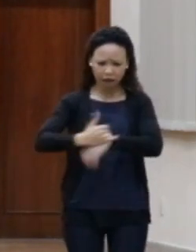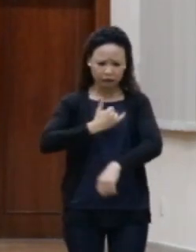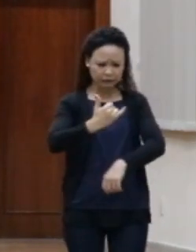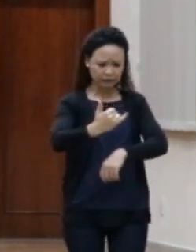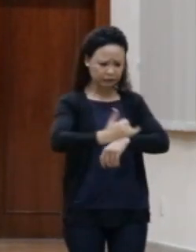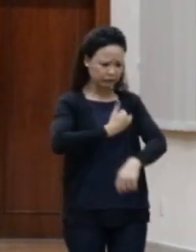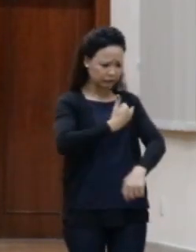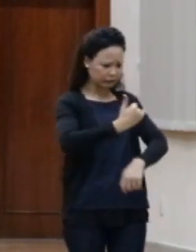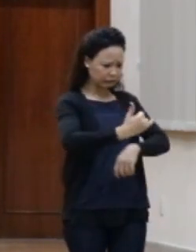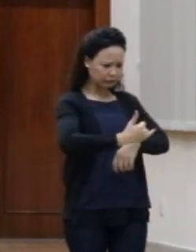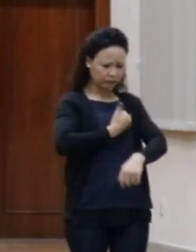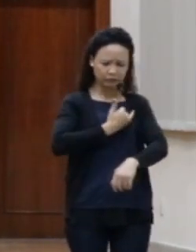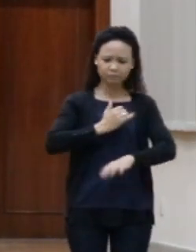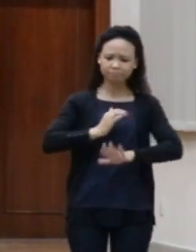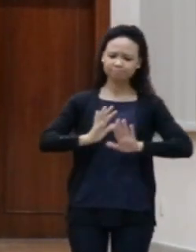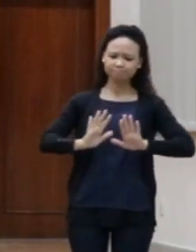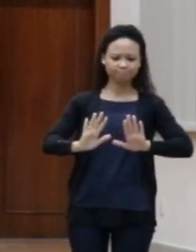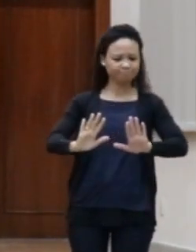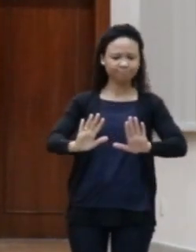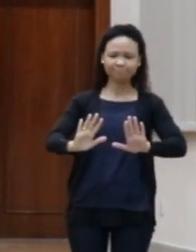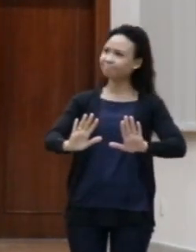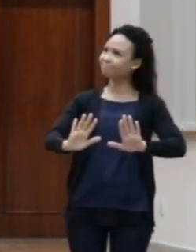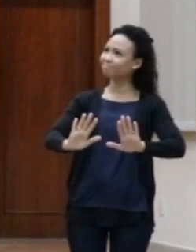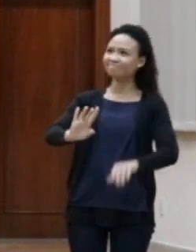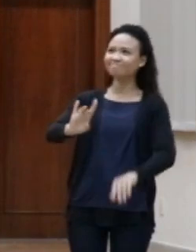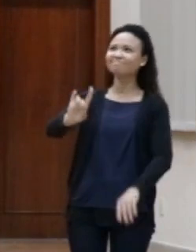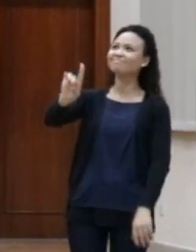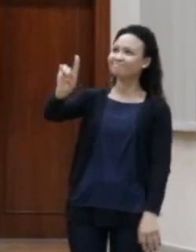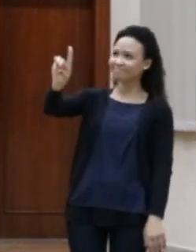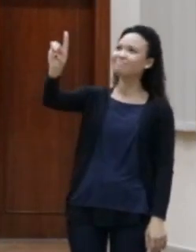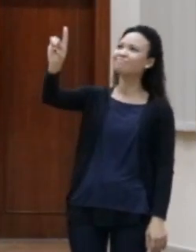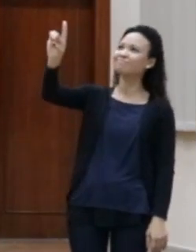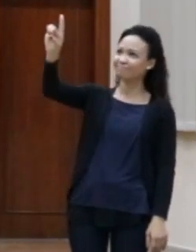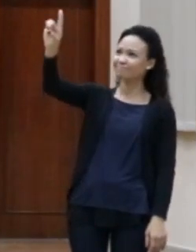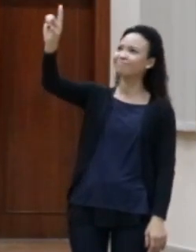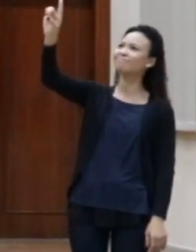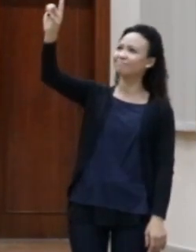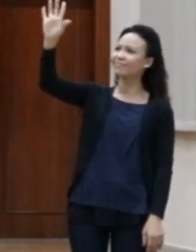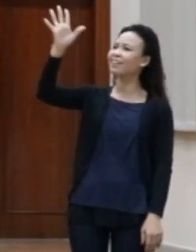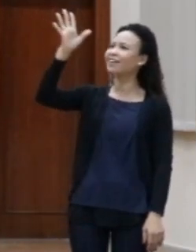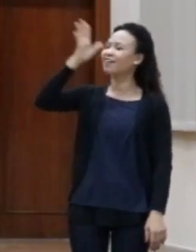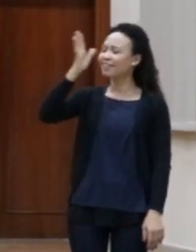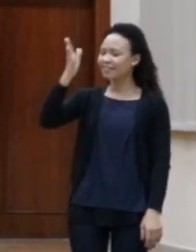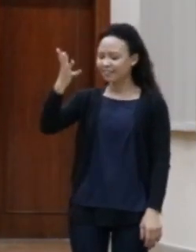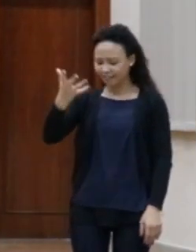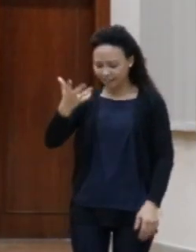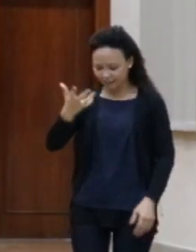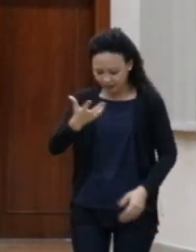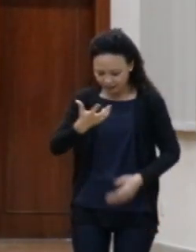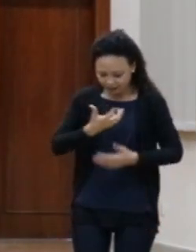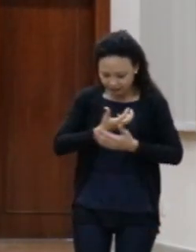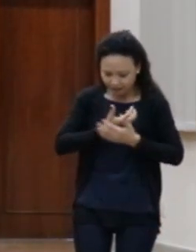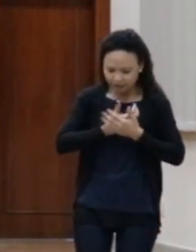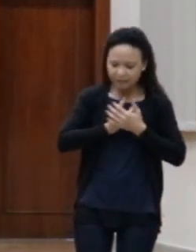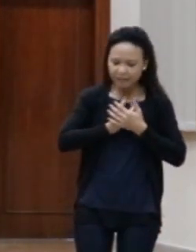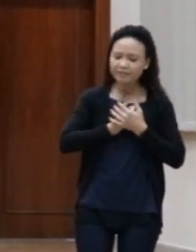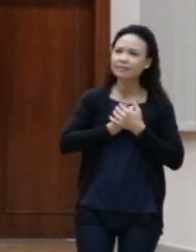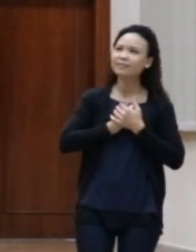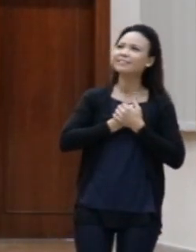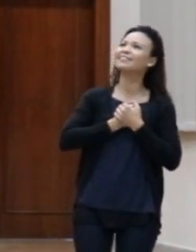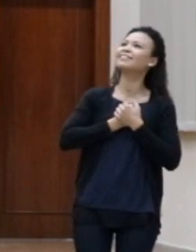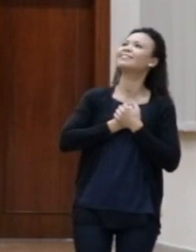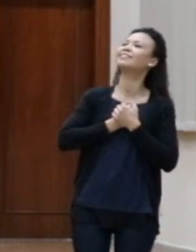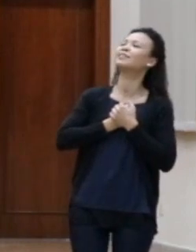traiam, eu sei que em teus braços eu encontro